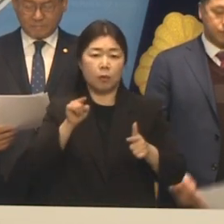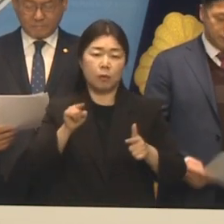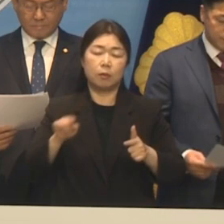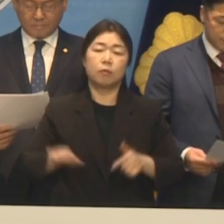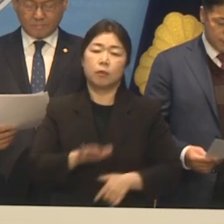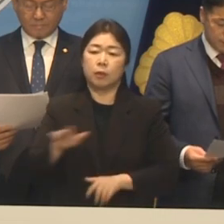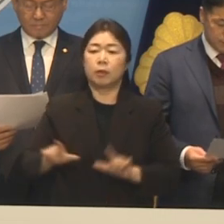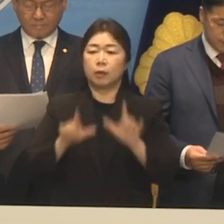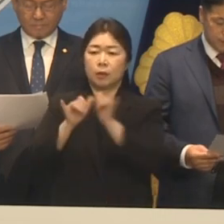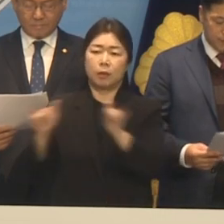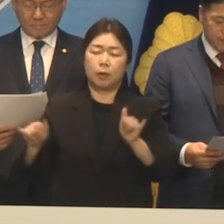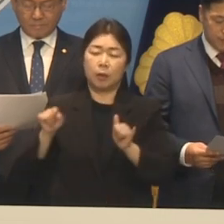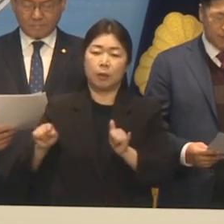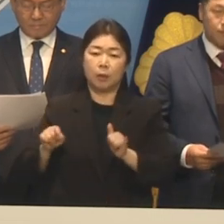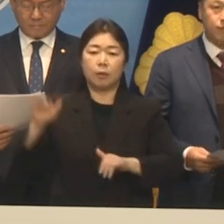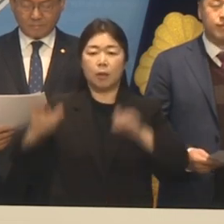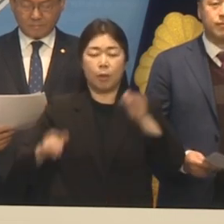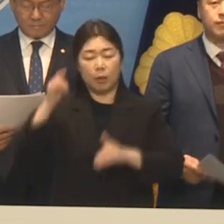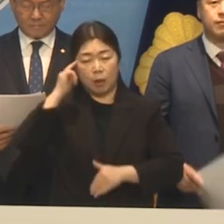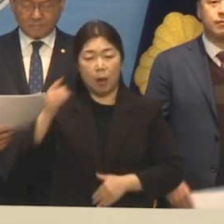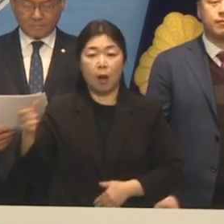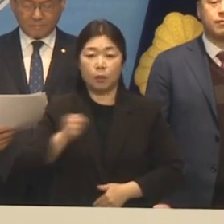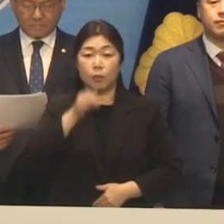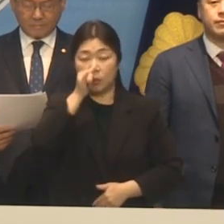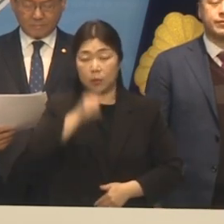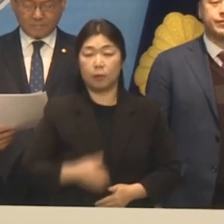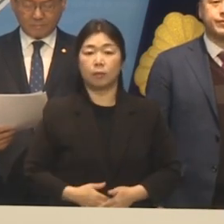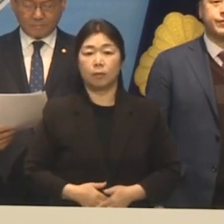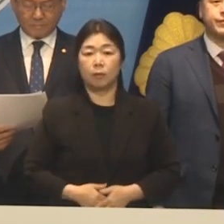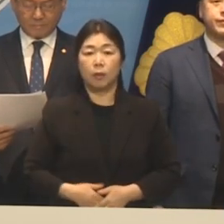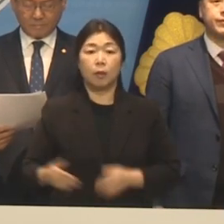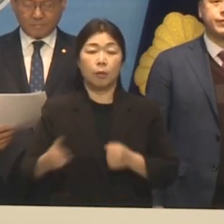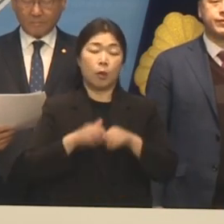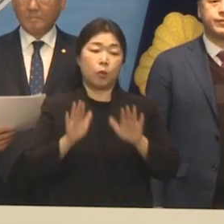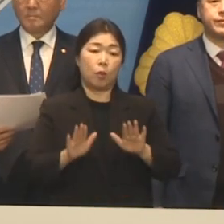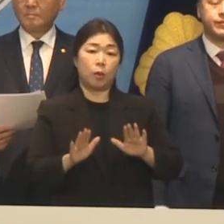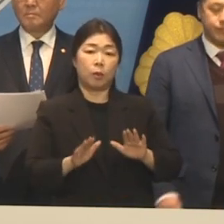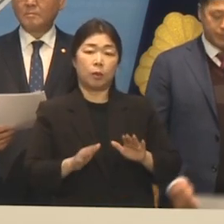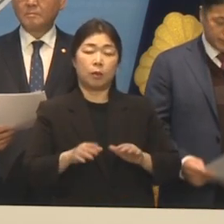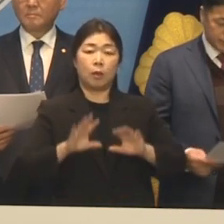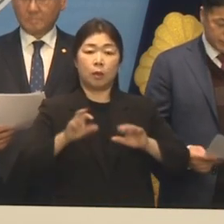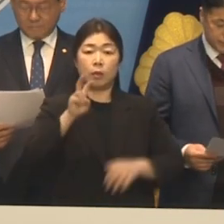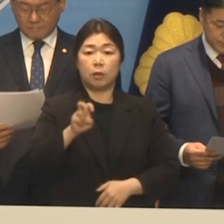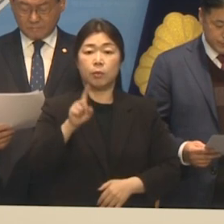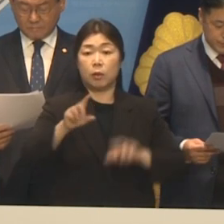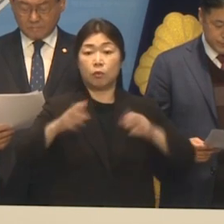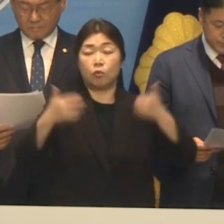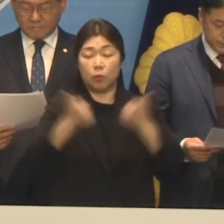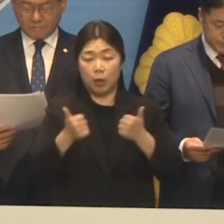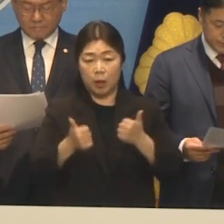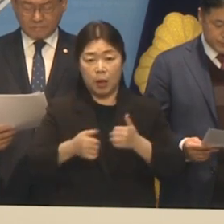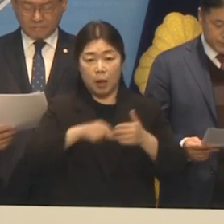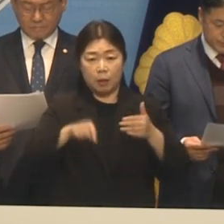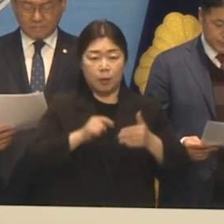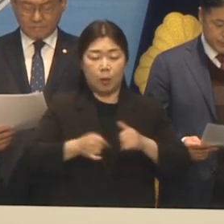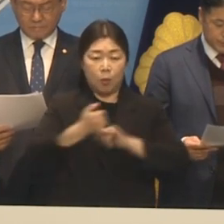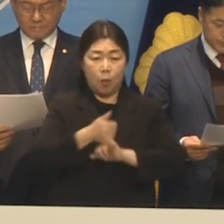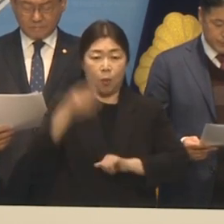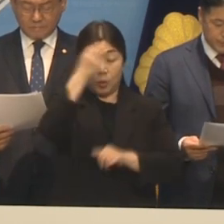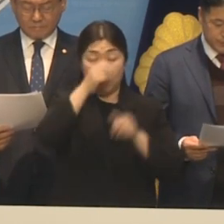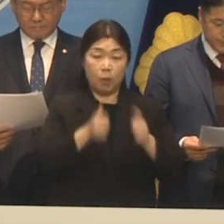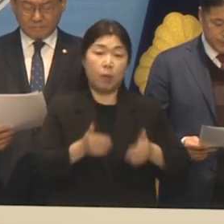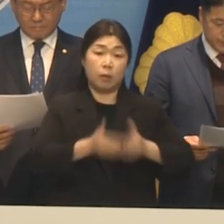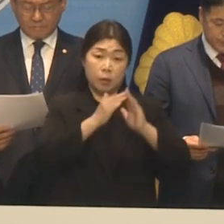우리 지역에 대한 차별이라고 생각하고 있고 이번 회기에 고등법원 설치가 되지 않는 경우에는 이에